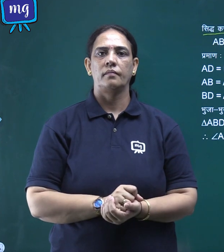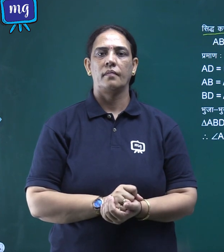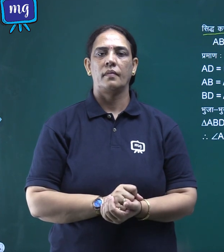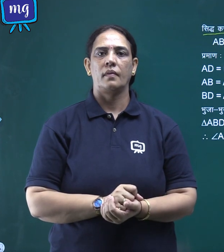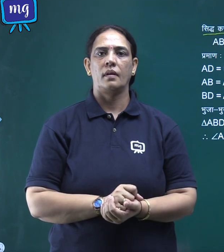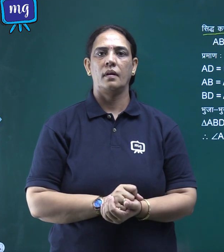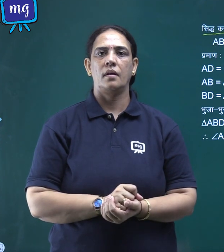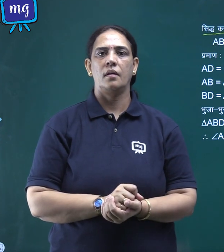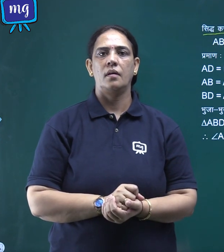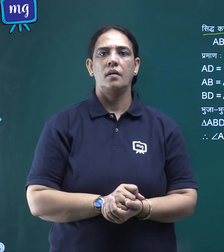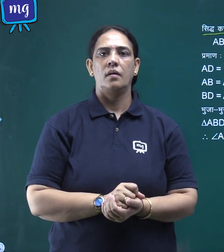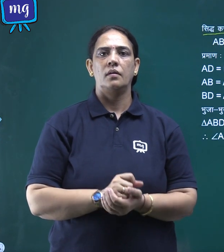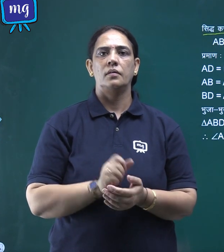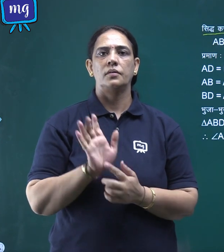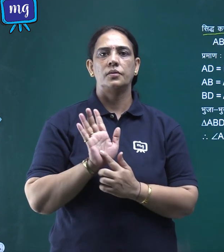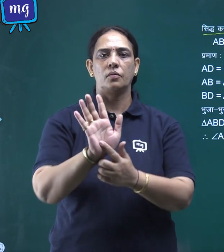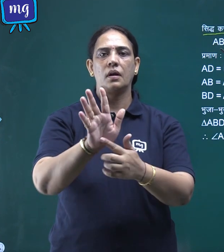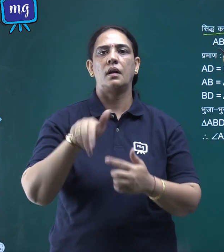सिद्ध करना है